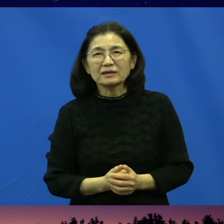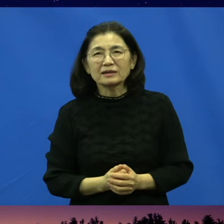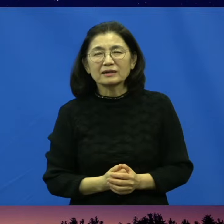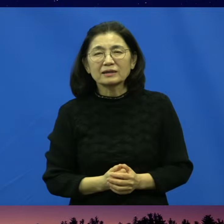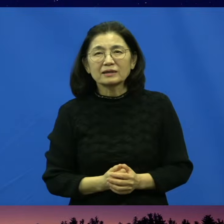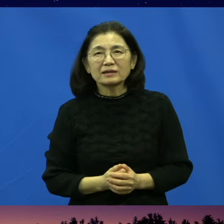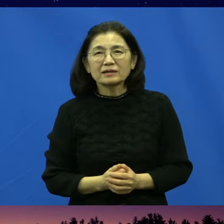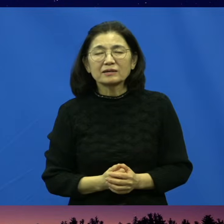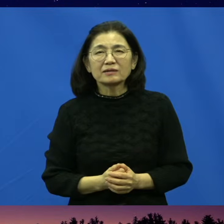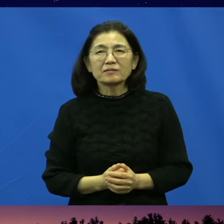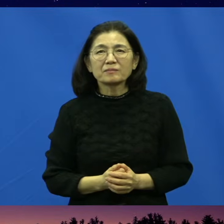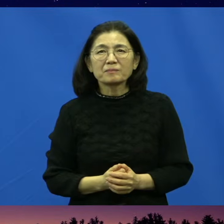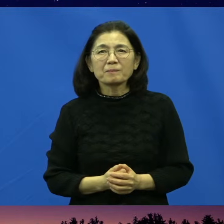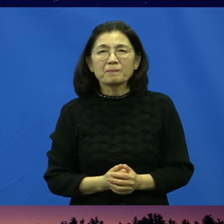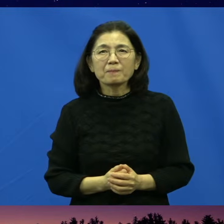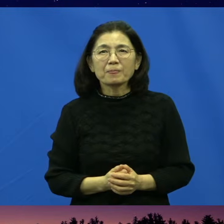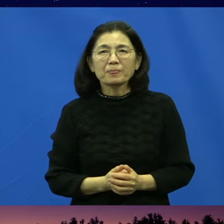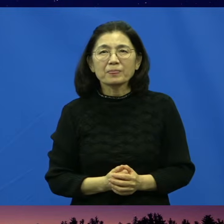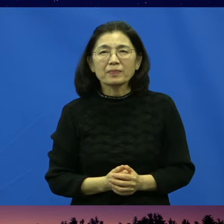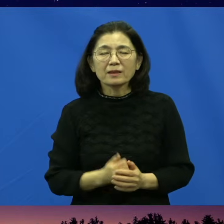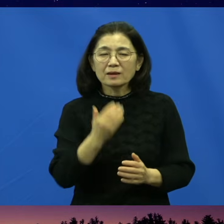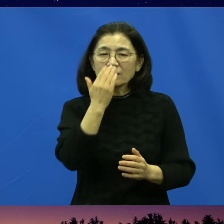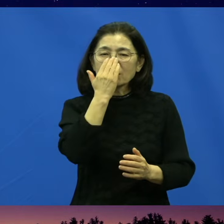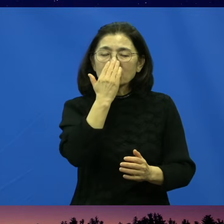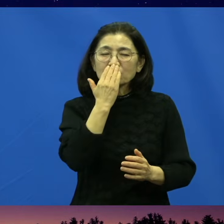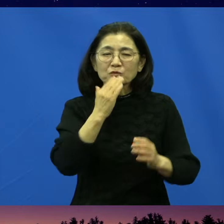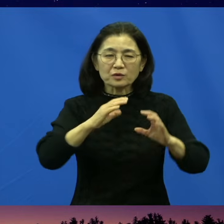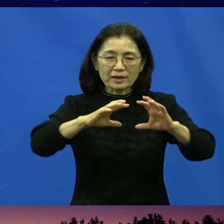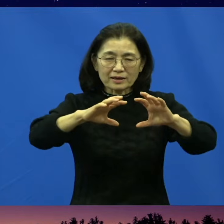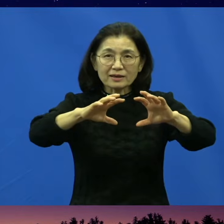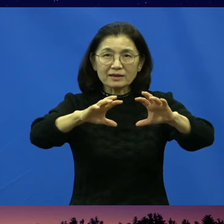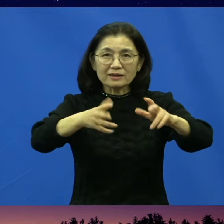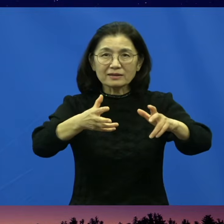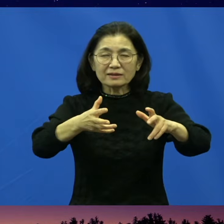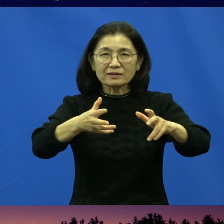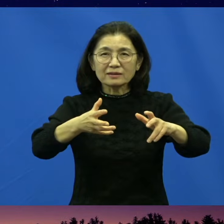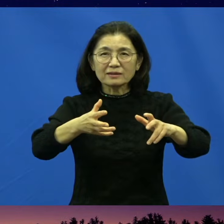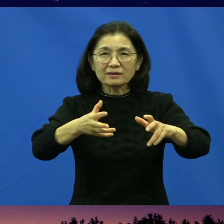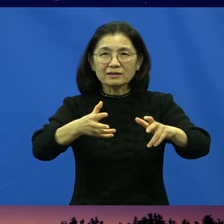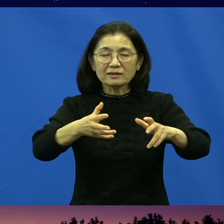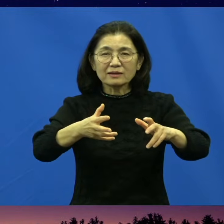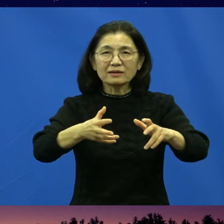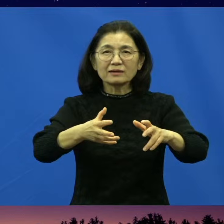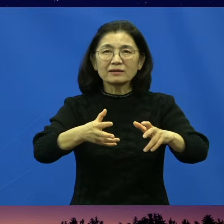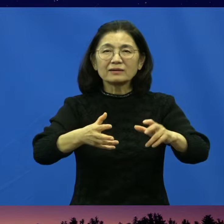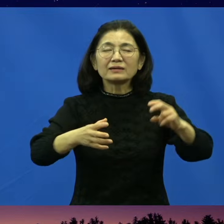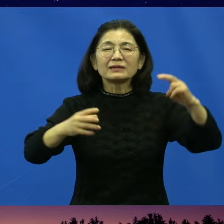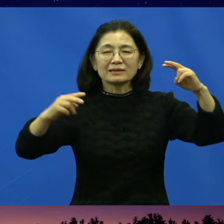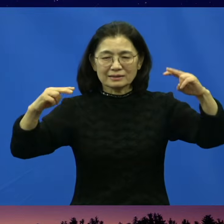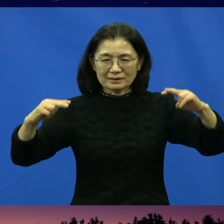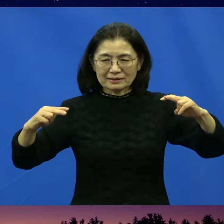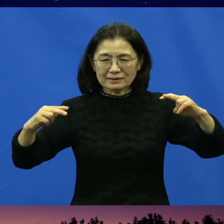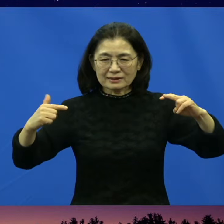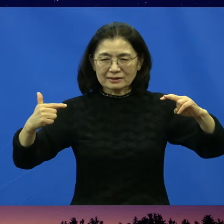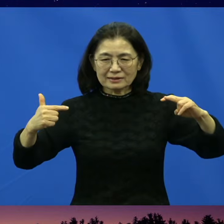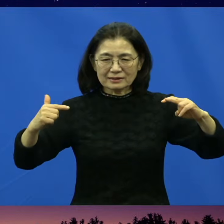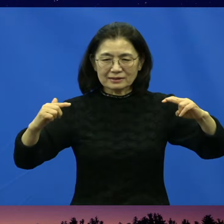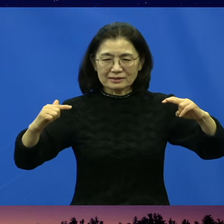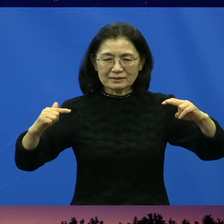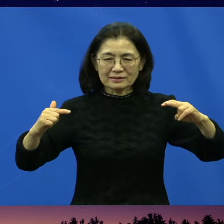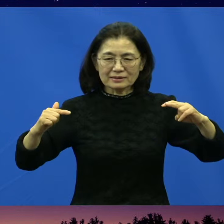이 유대인들 사이에서 그냥 그저 그런 동네, 천대받던 동네, 무시받는 곳이었습니다.